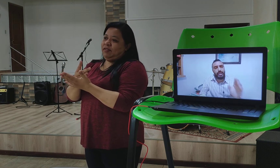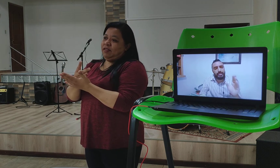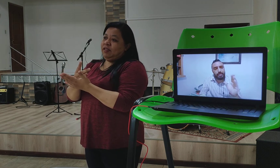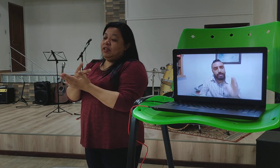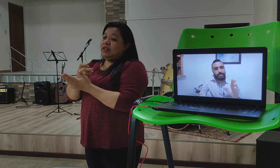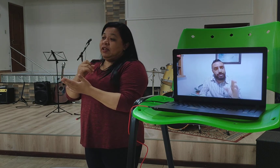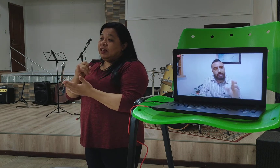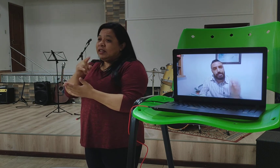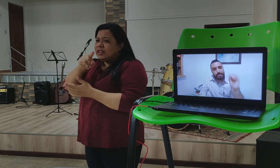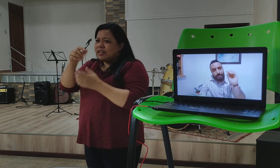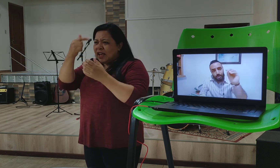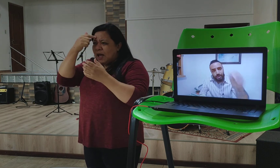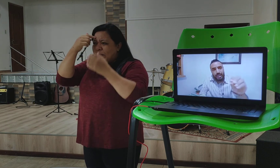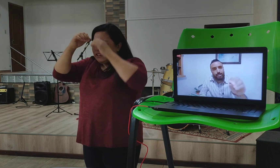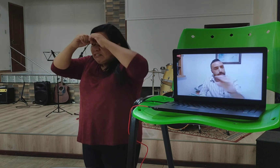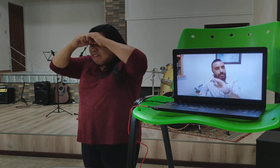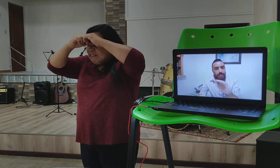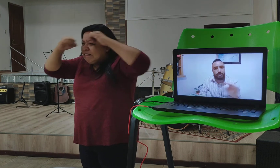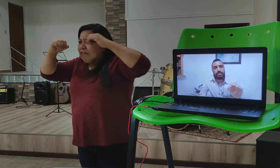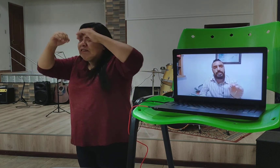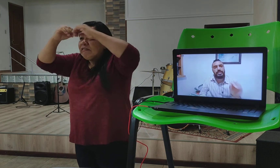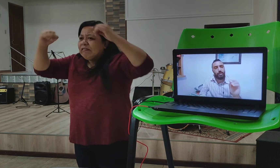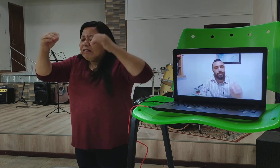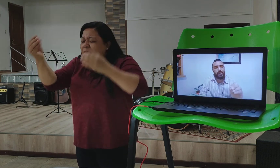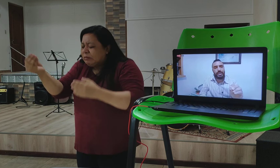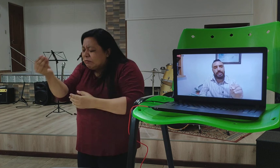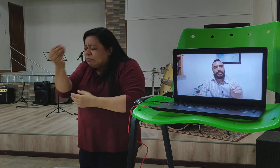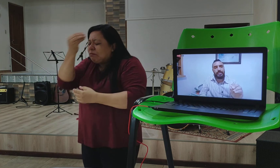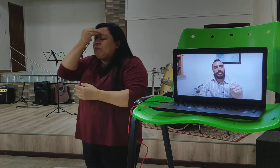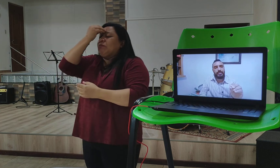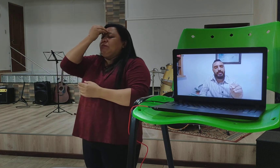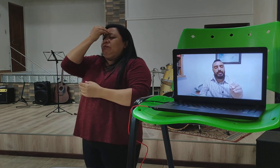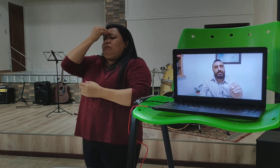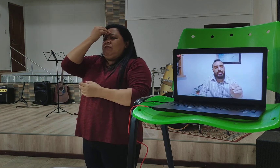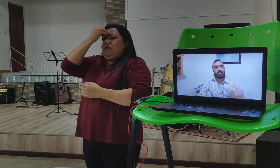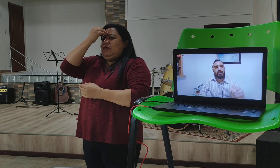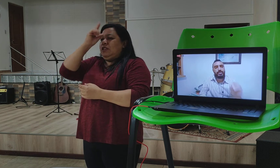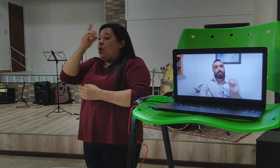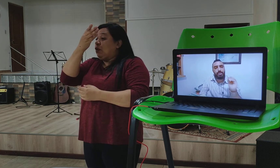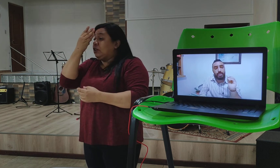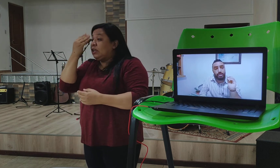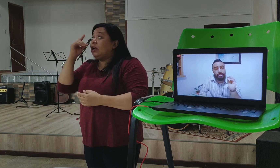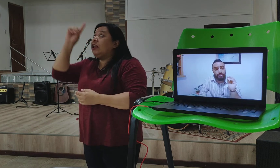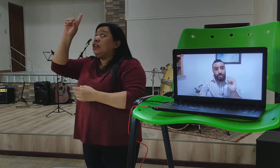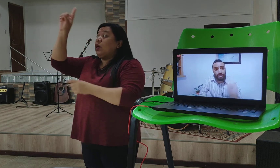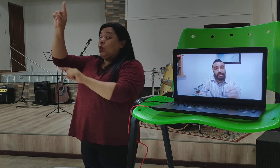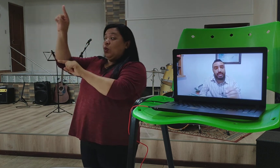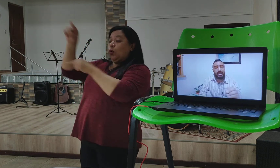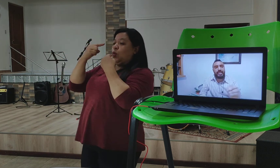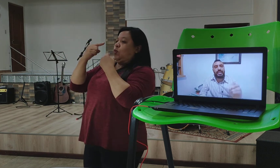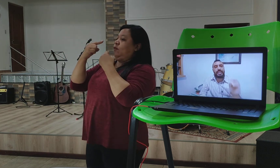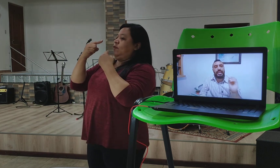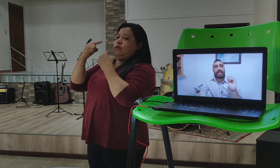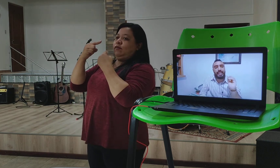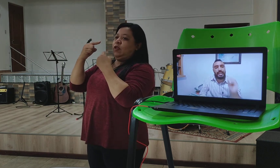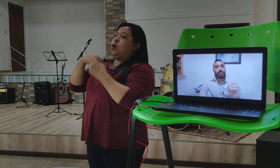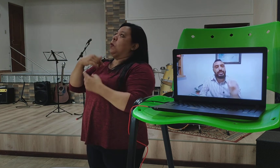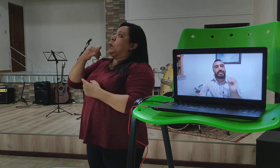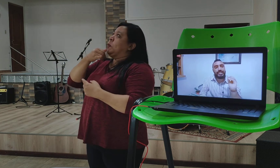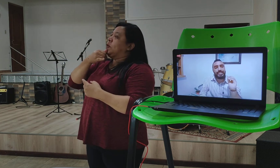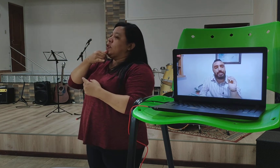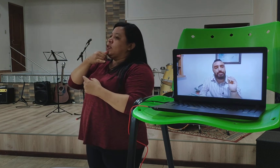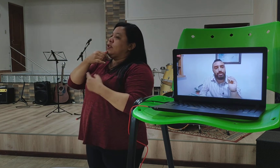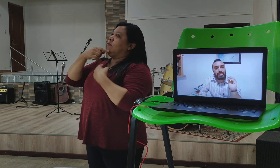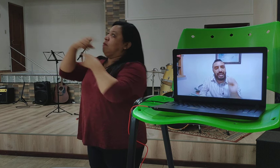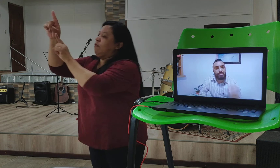eu pudesse abrir a sua cabeça para colocar isso, para você não se esquecer, eu o faria. Então nós estamos diante de um homem que ele não